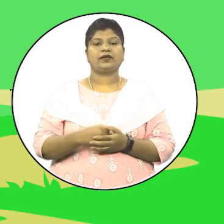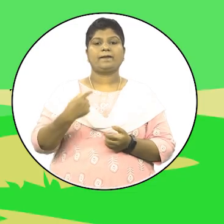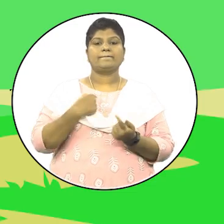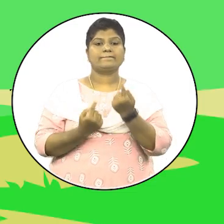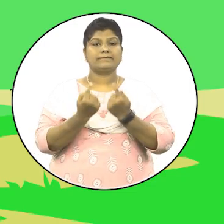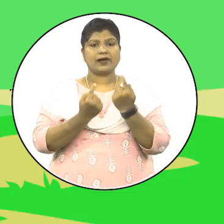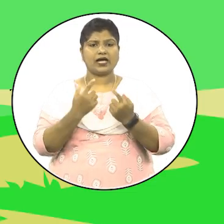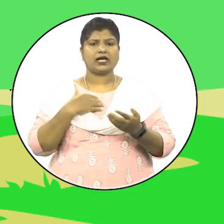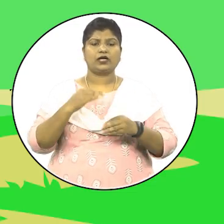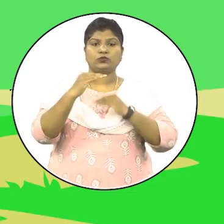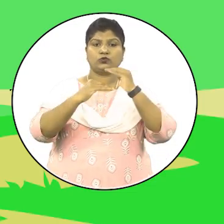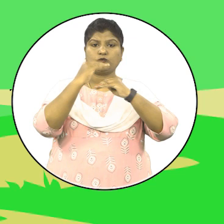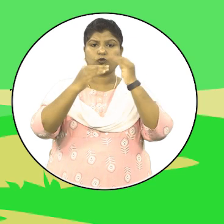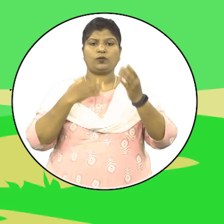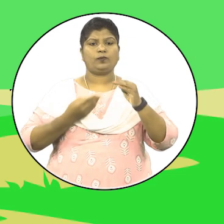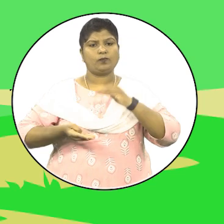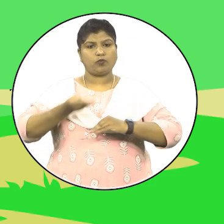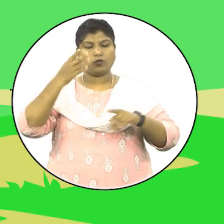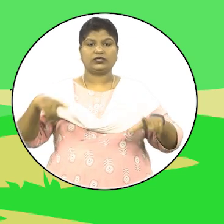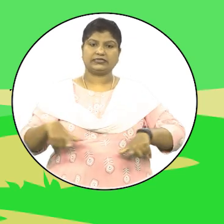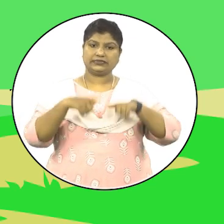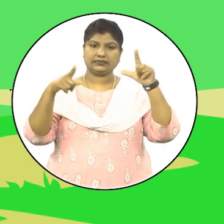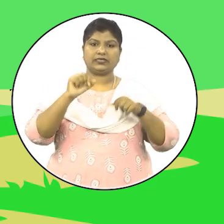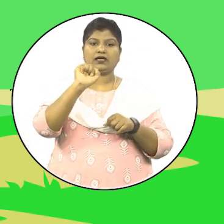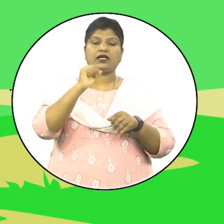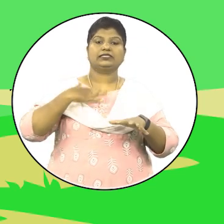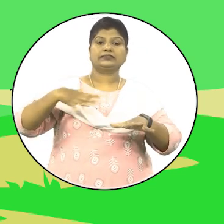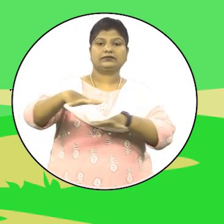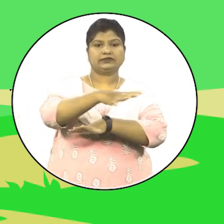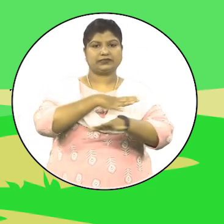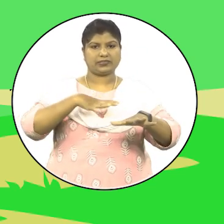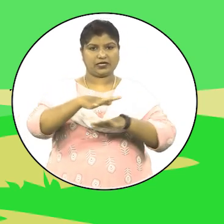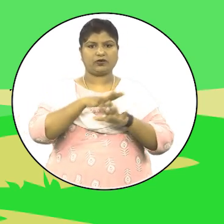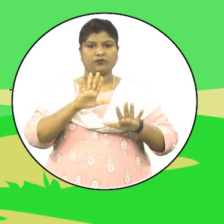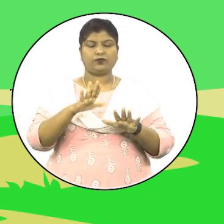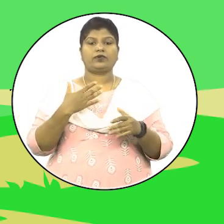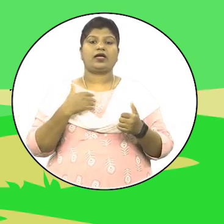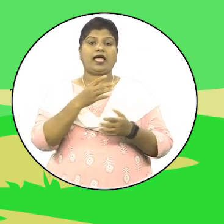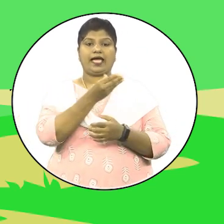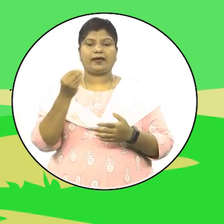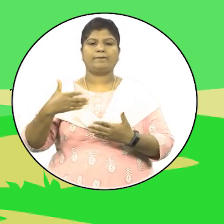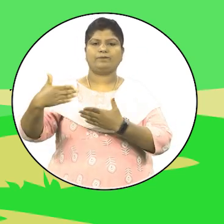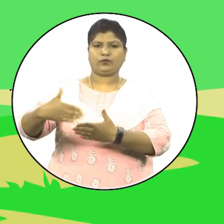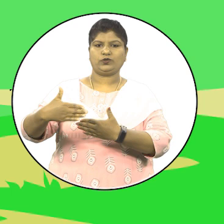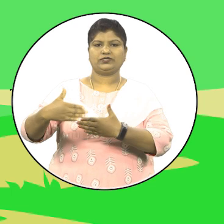अपने आसपास अधिक से अधिक पेड़ लगाएं और उनकी रक्षा करें।